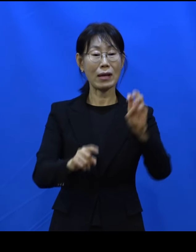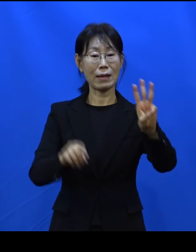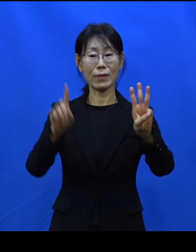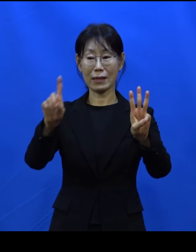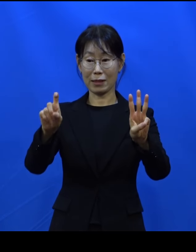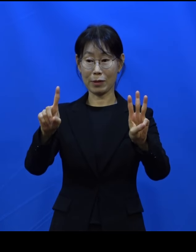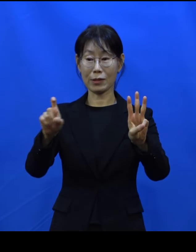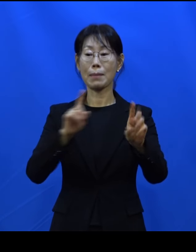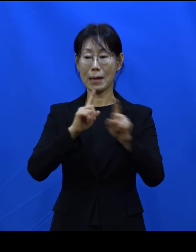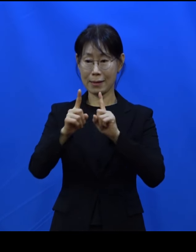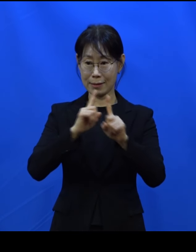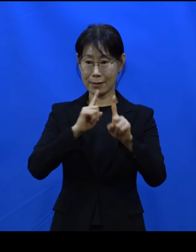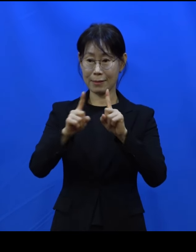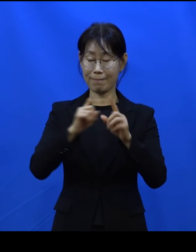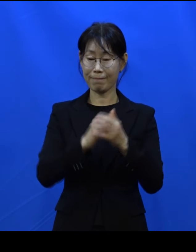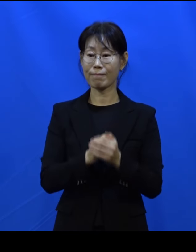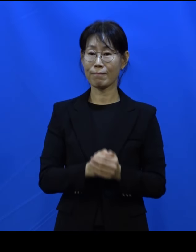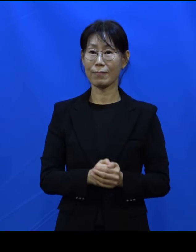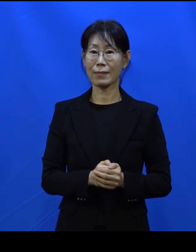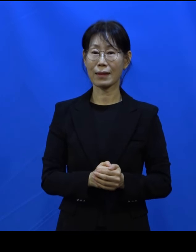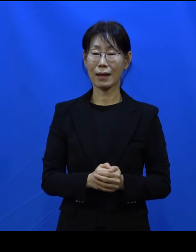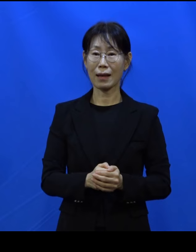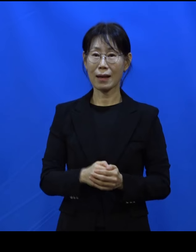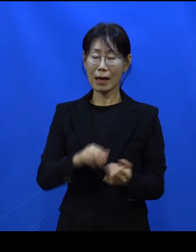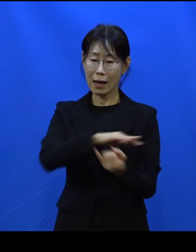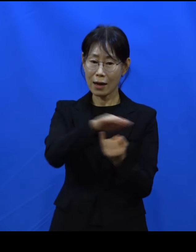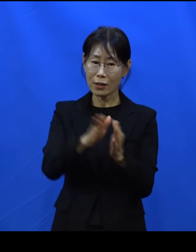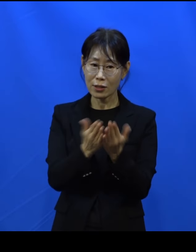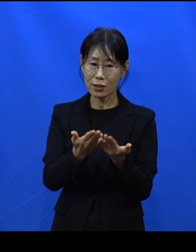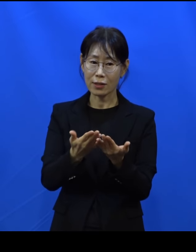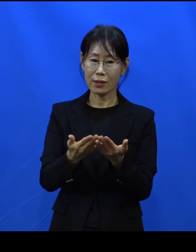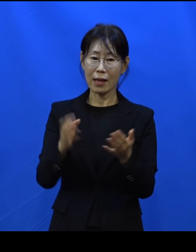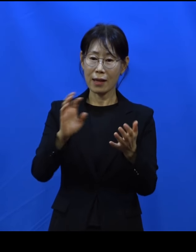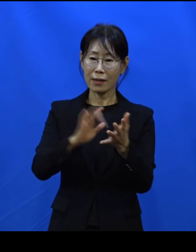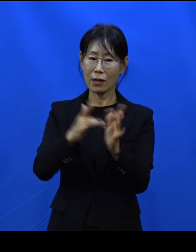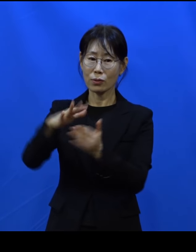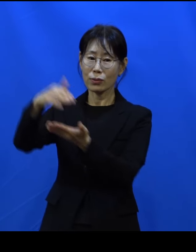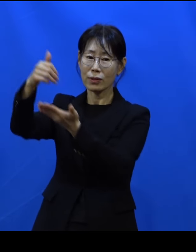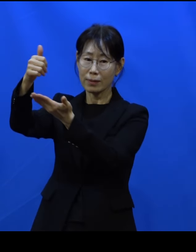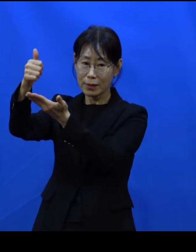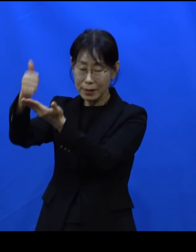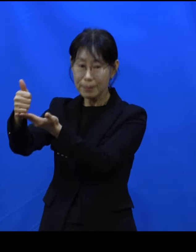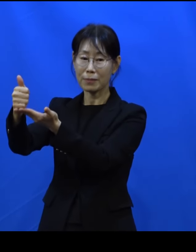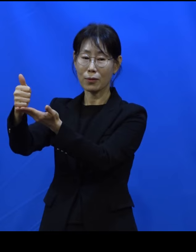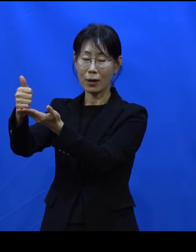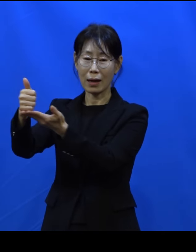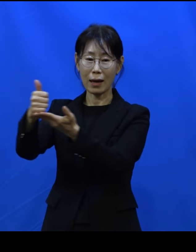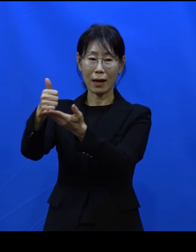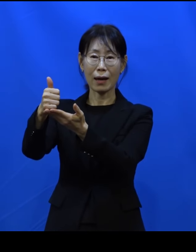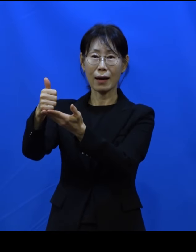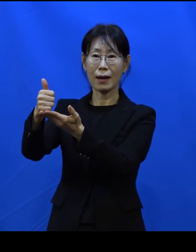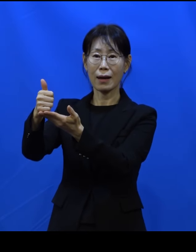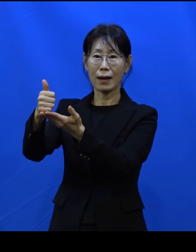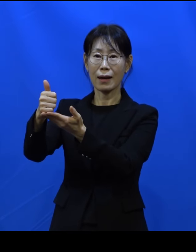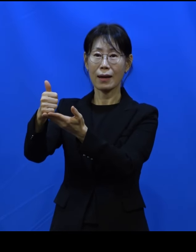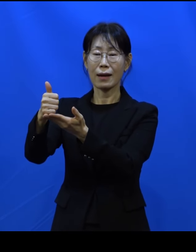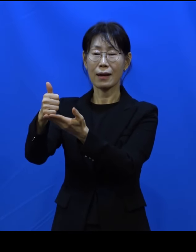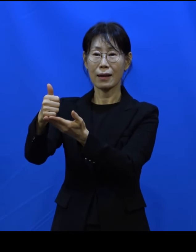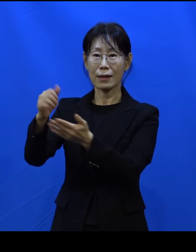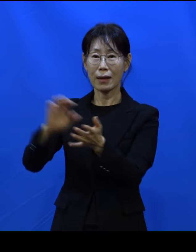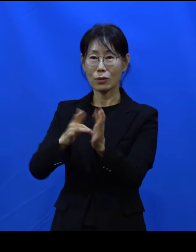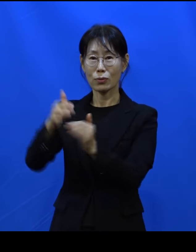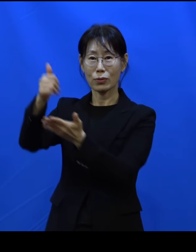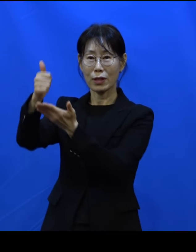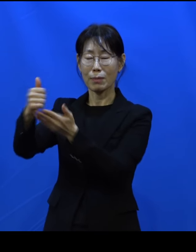거예요. 그렇죠? 아가스의 심장 부분, 그리스도와 교회의 종말론적인 완성. 드디어 혼인날이